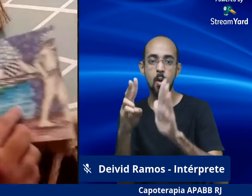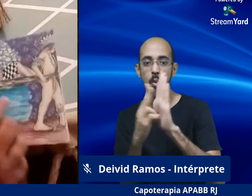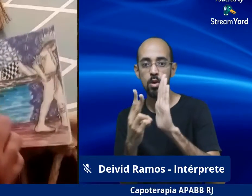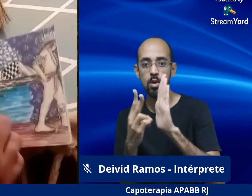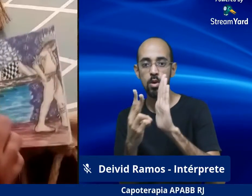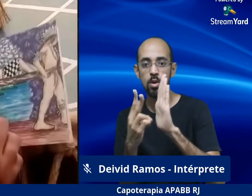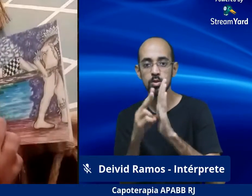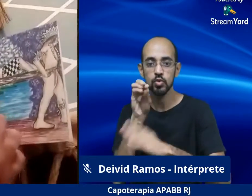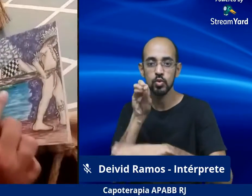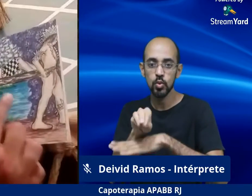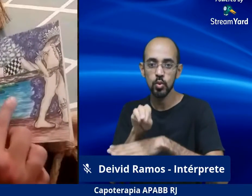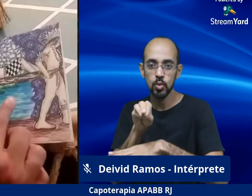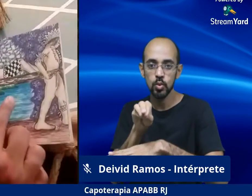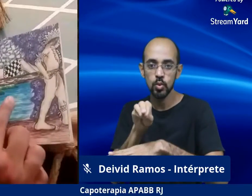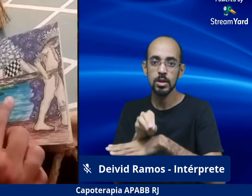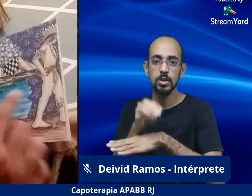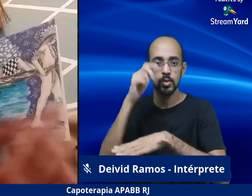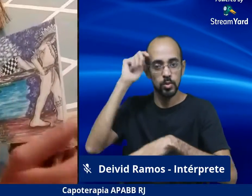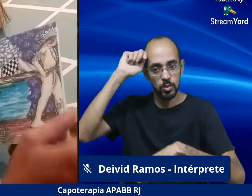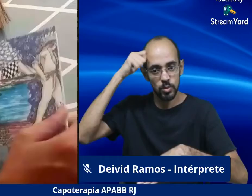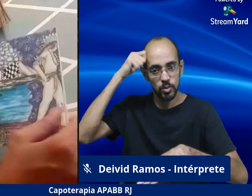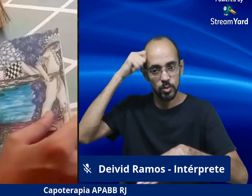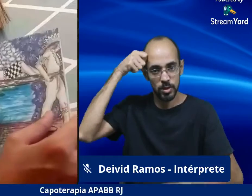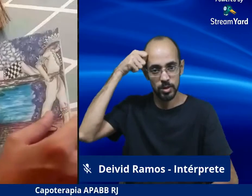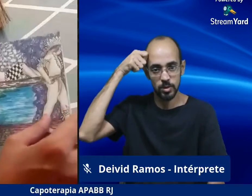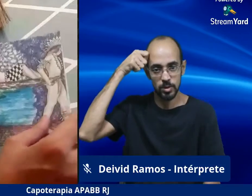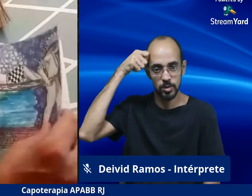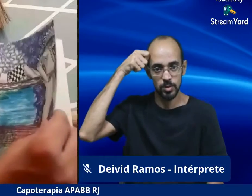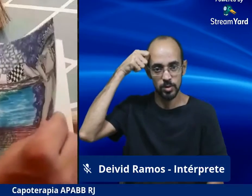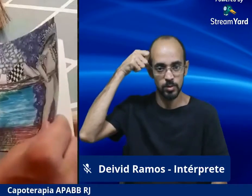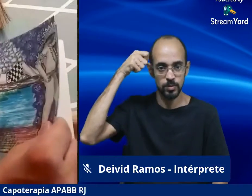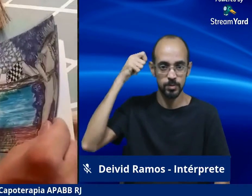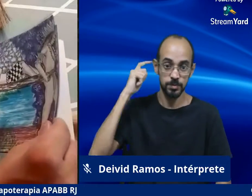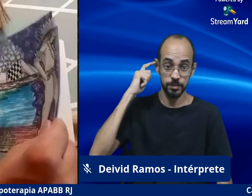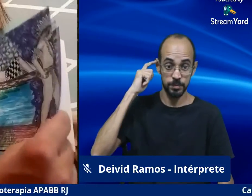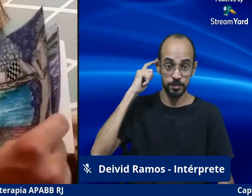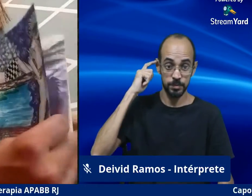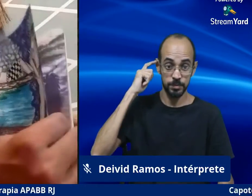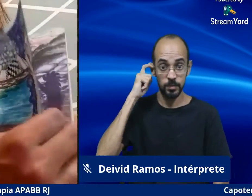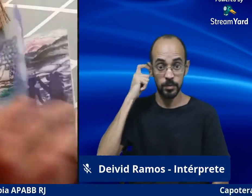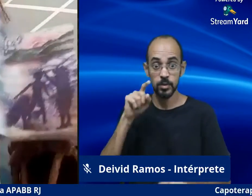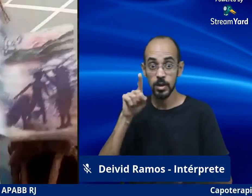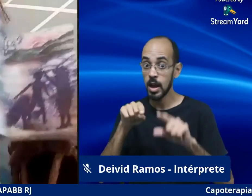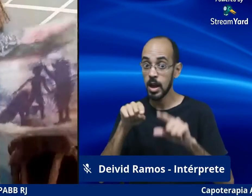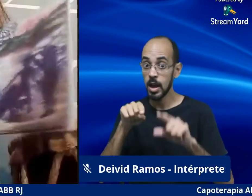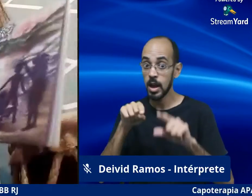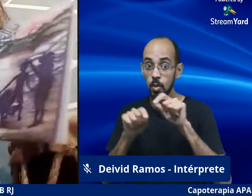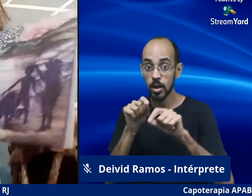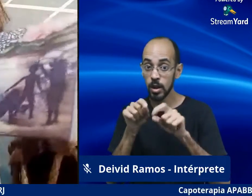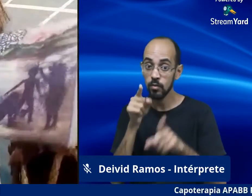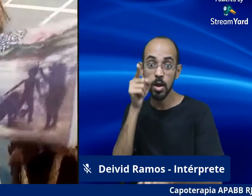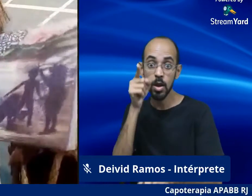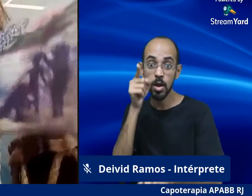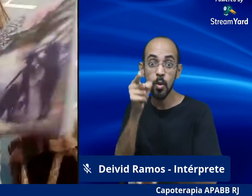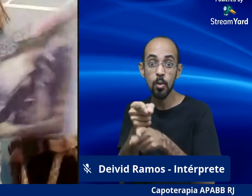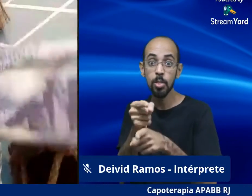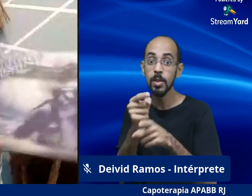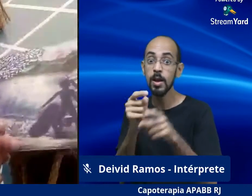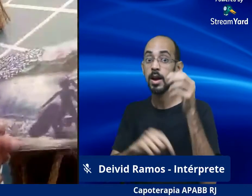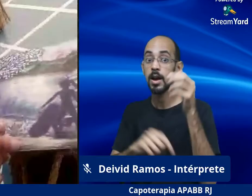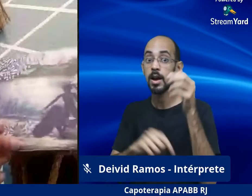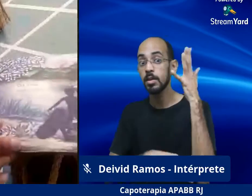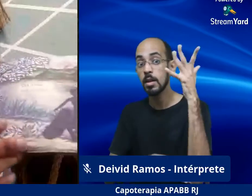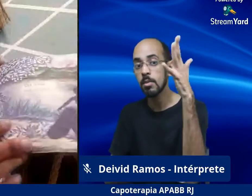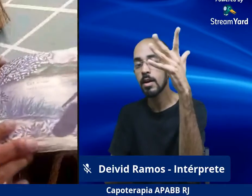tem aqui o índio, né, que está cuidando desse negro que foi achado no meio da mata, quase